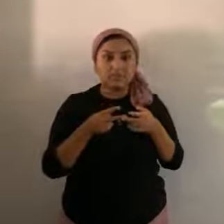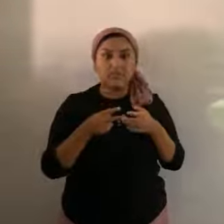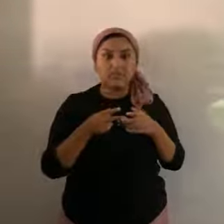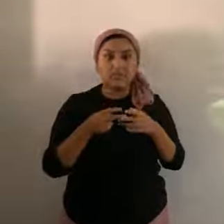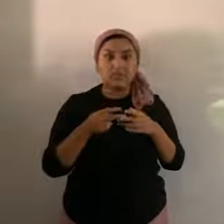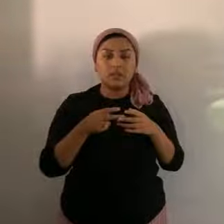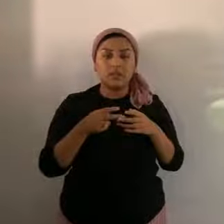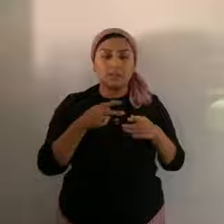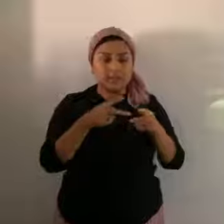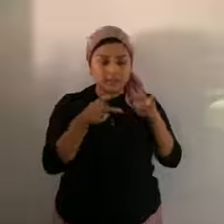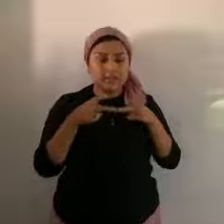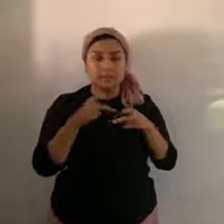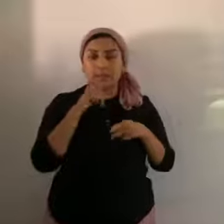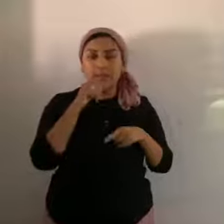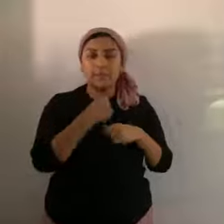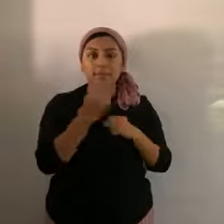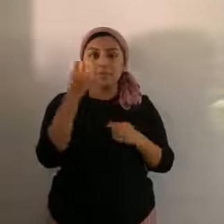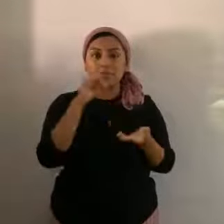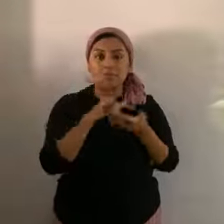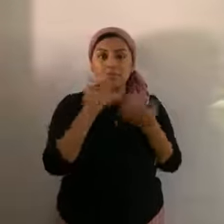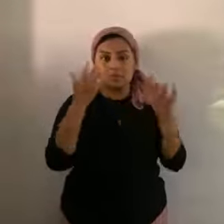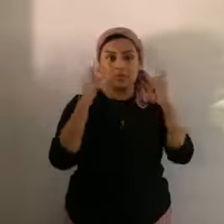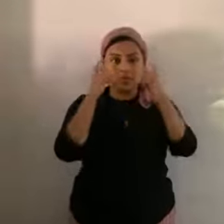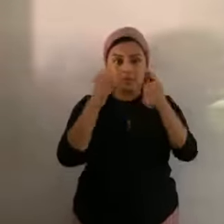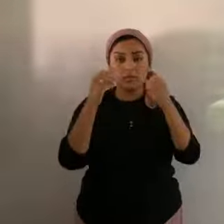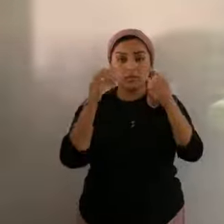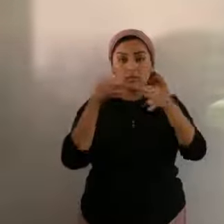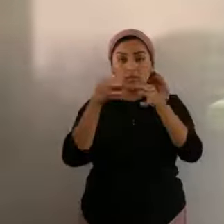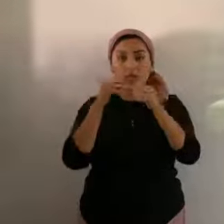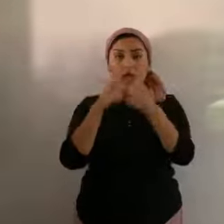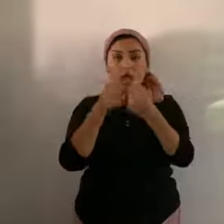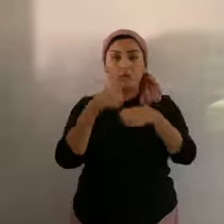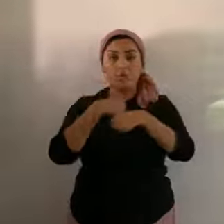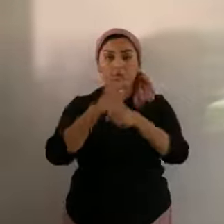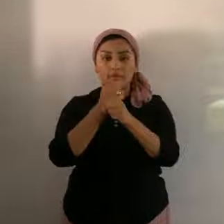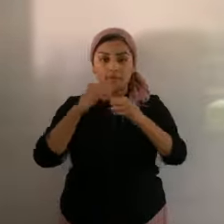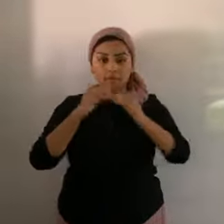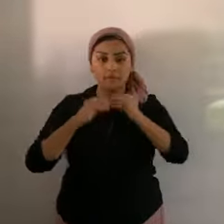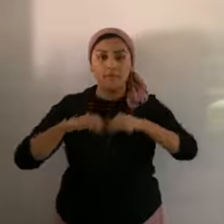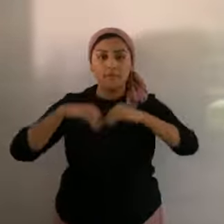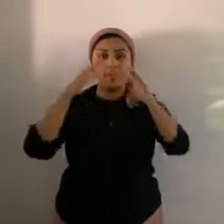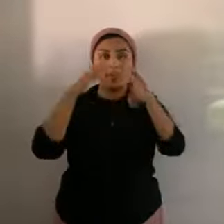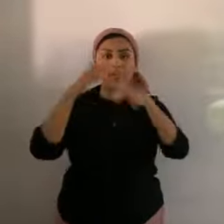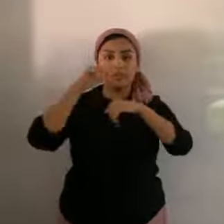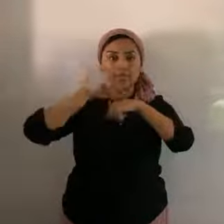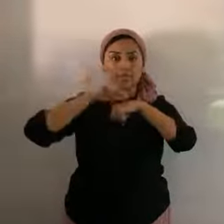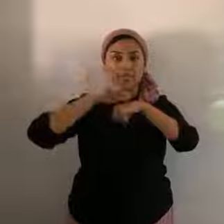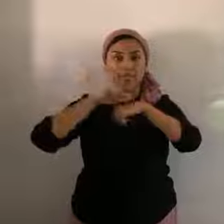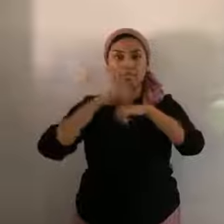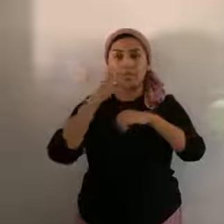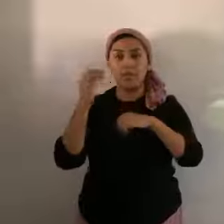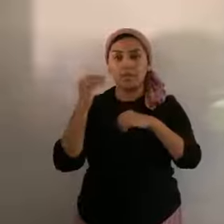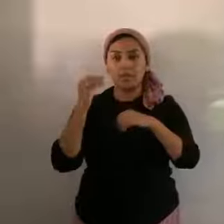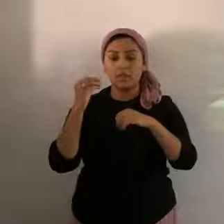El patio no fue hecho para eso. Ya hemos dado administraciones sobre cómo fue construido el Bet Hamidash. Y